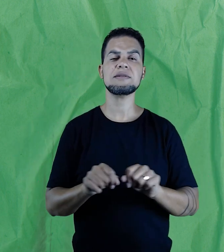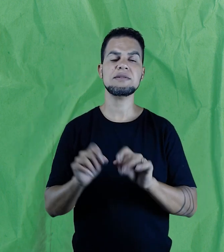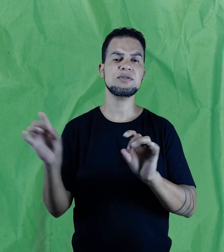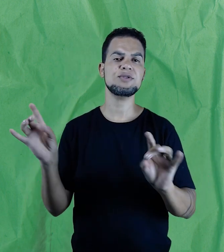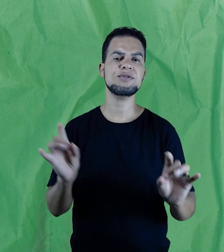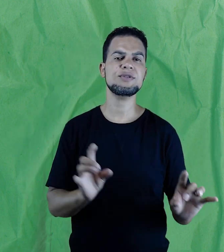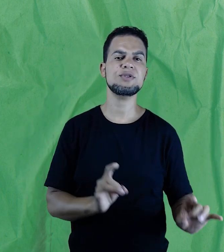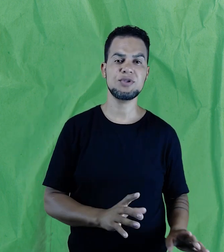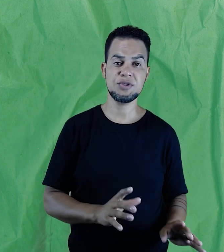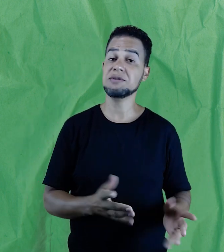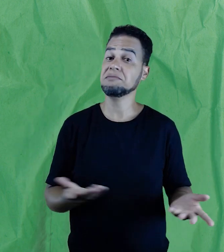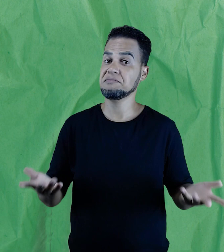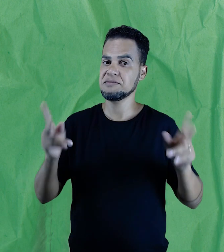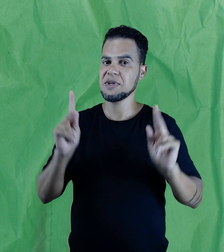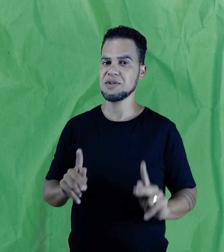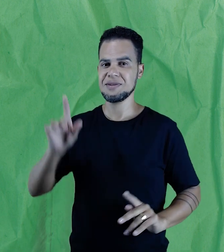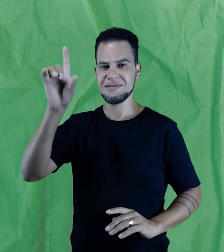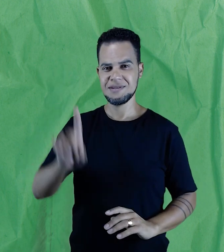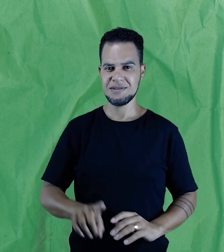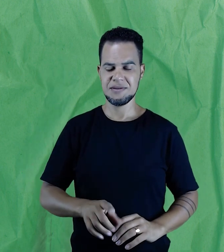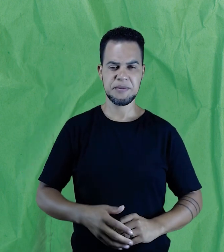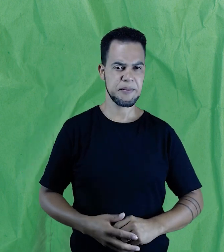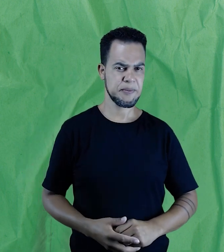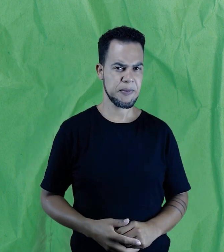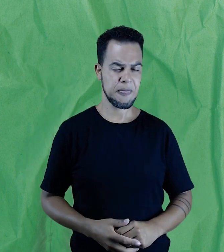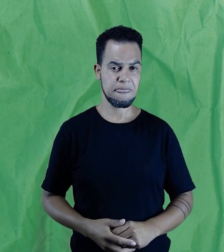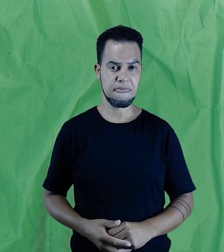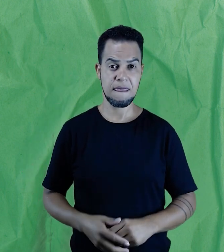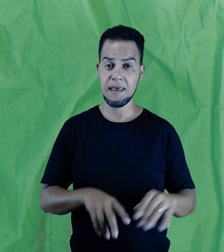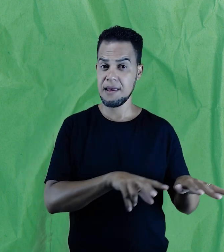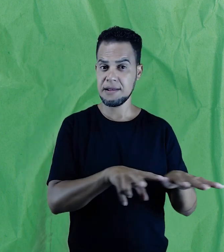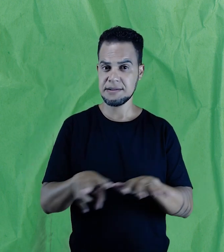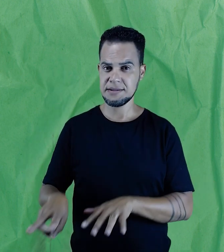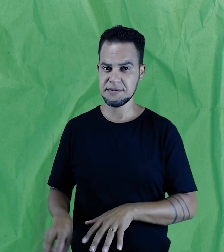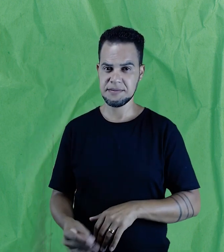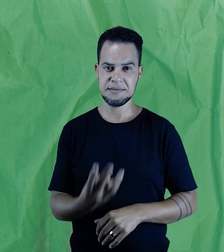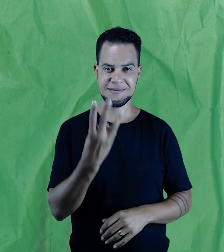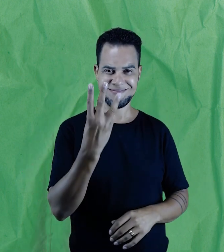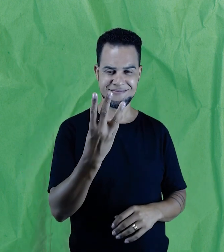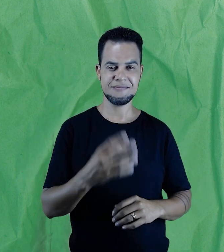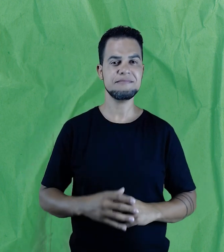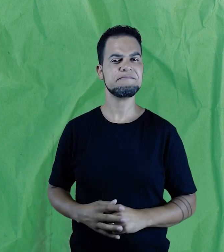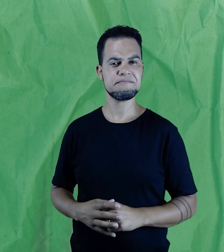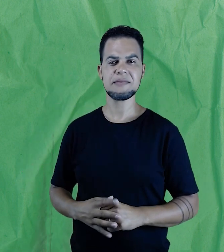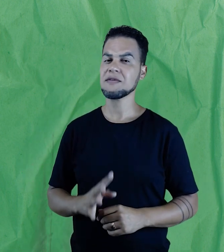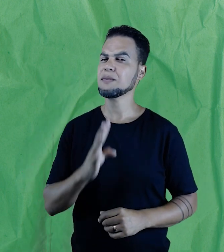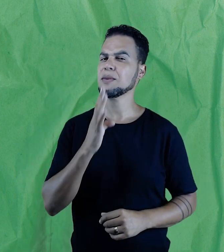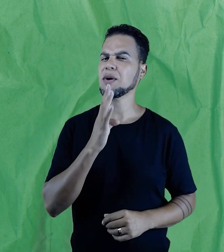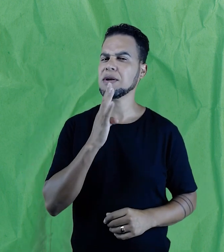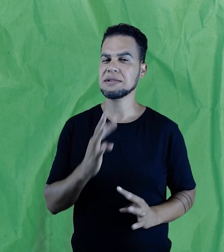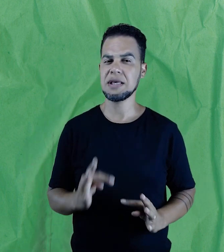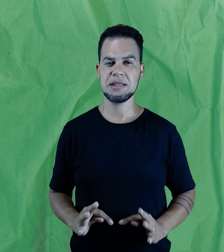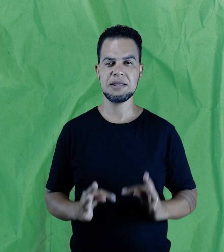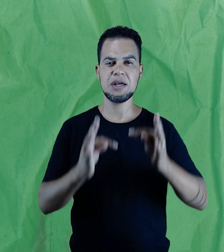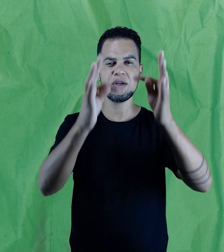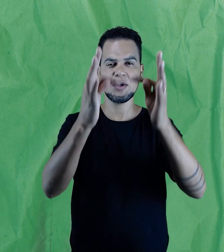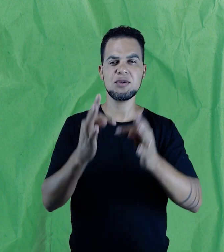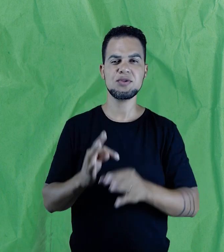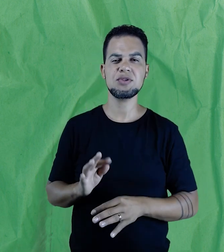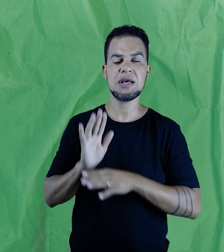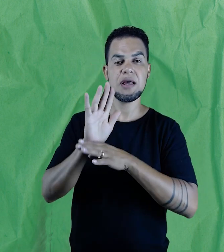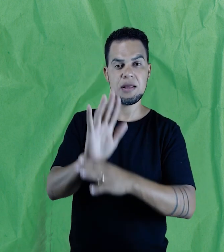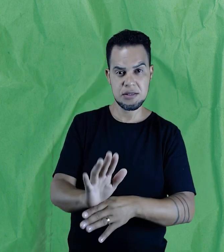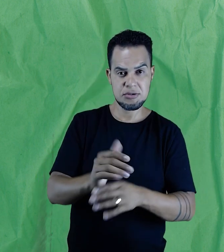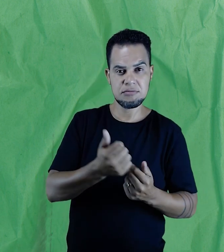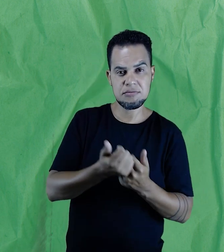no dia a dia da pessoa com deficiência. Na semana 3, vamos conhecer tecnologias